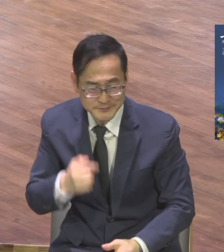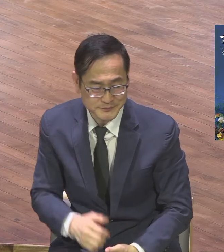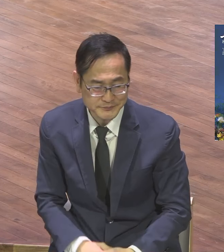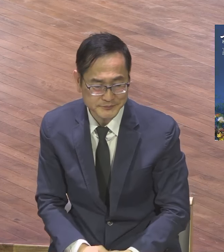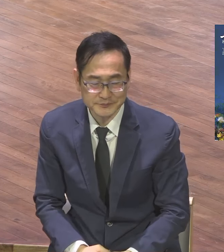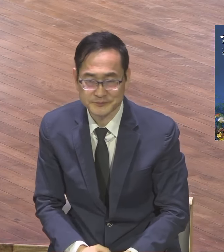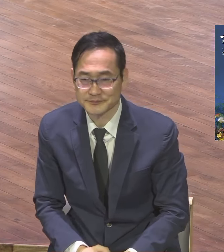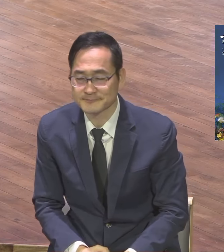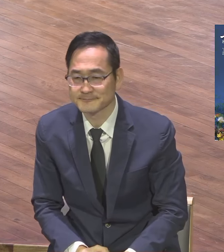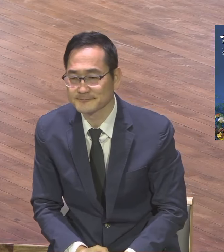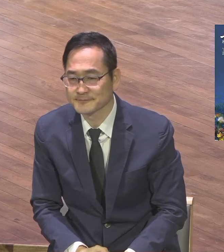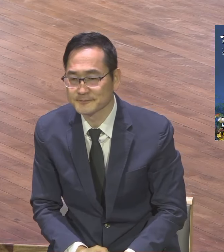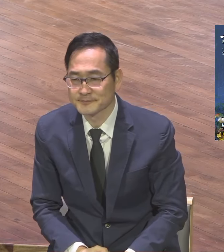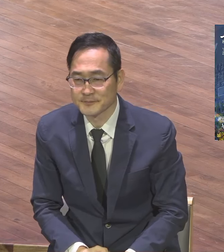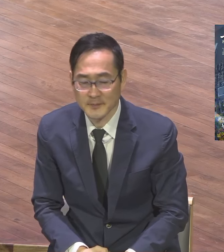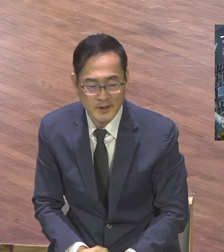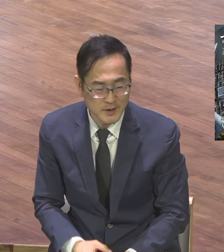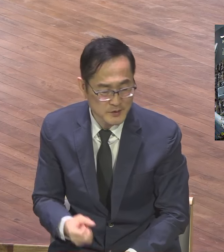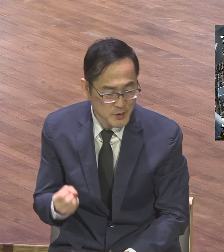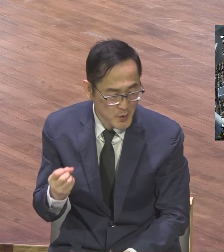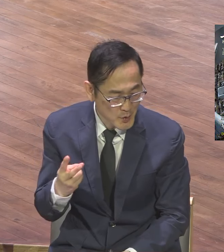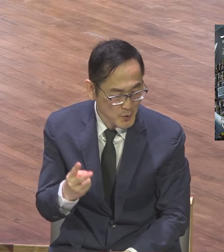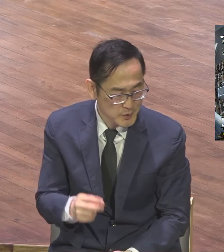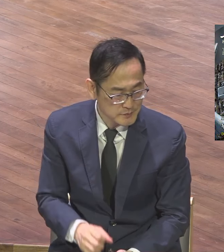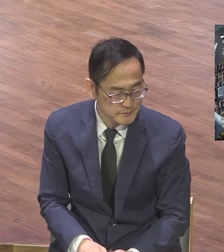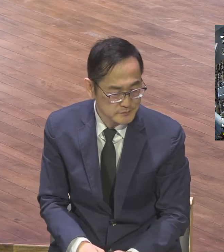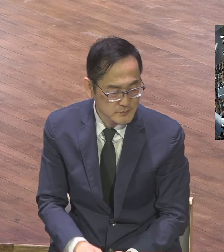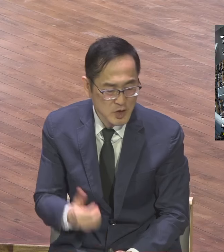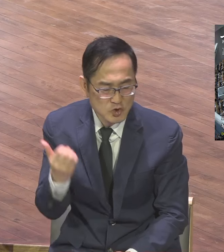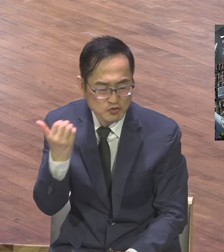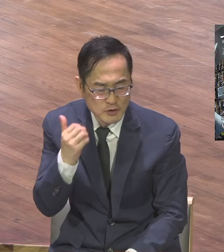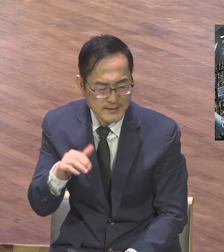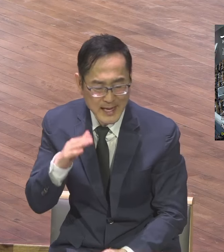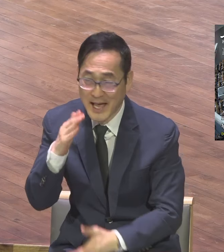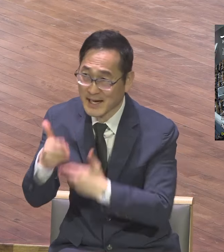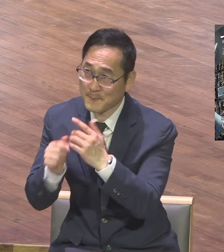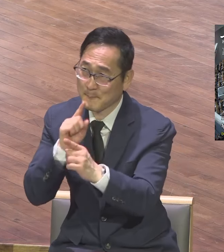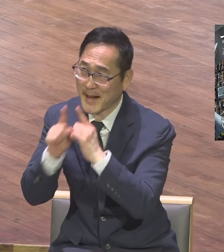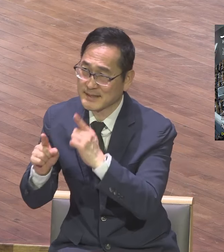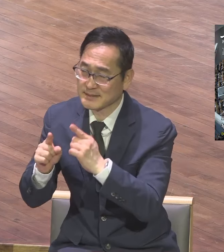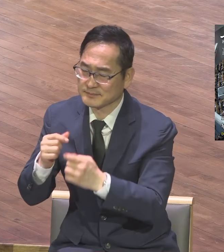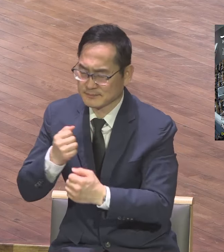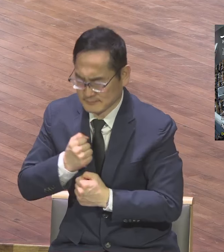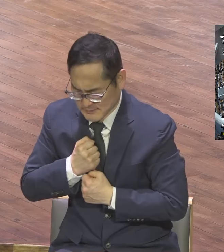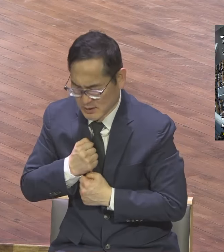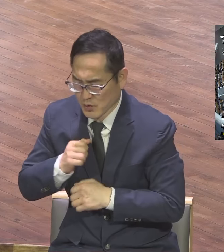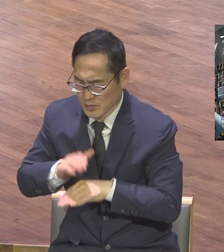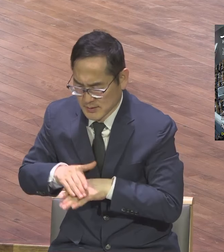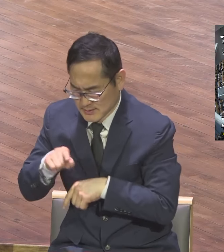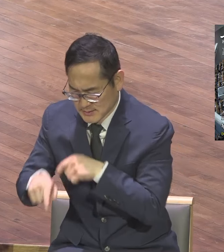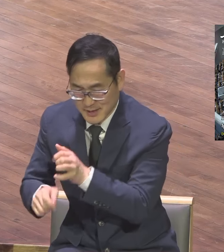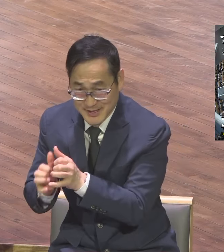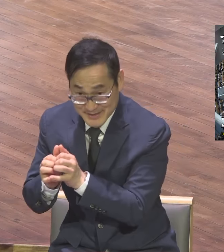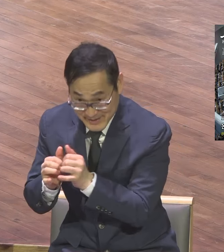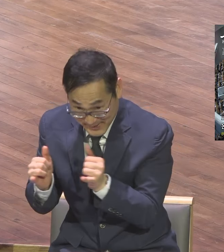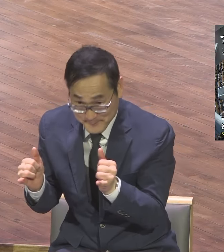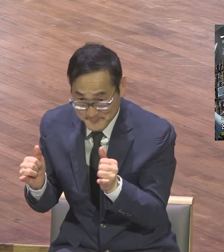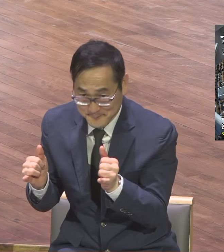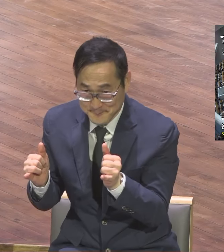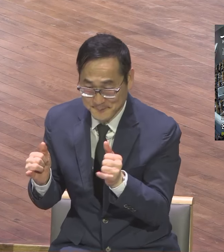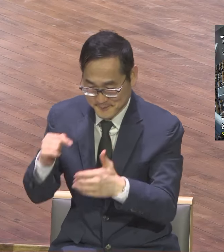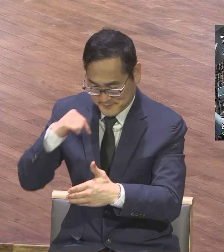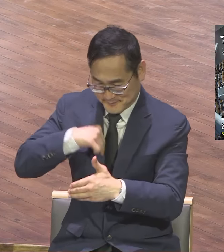사실대로 언급하죠. 5절입니다. 누구든지 그의 말씀을 지키는 자는 하나님의 사랑이 참으로 그